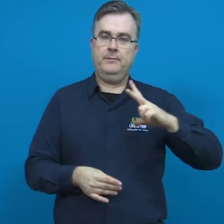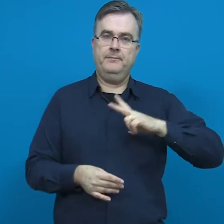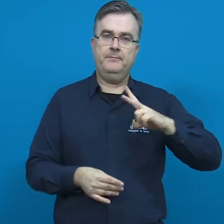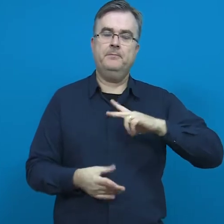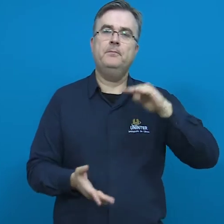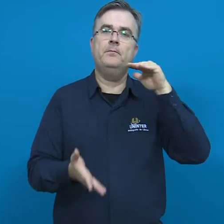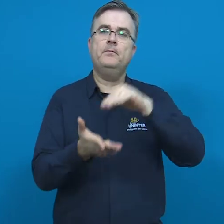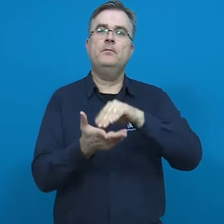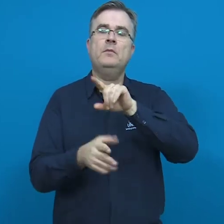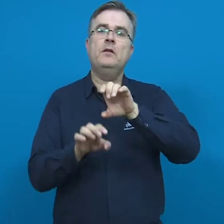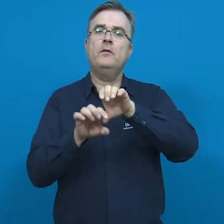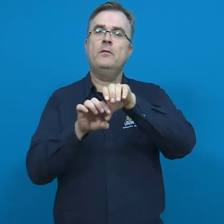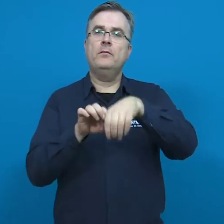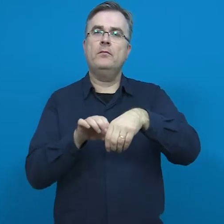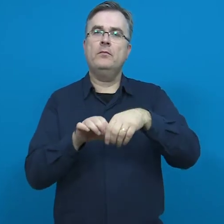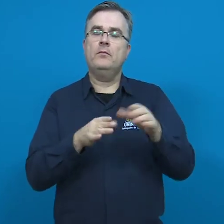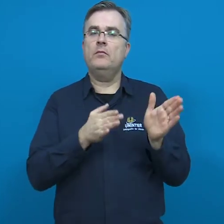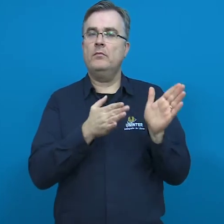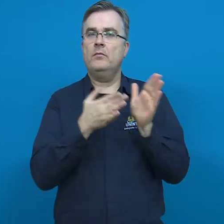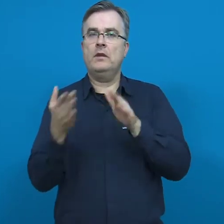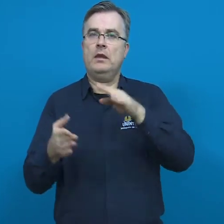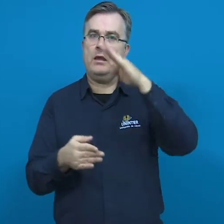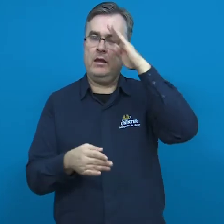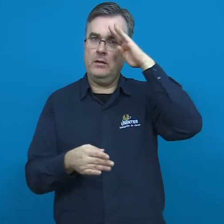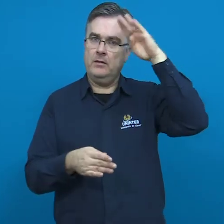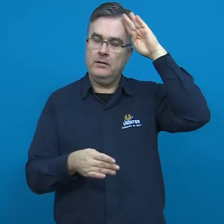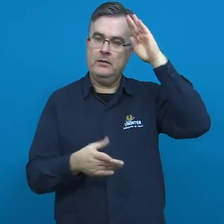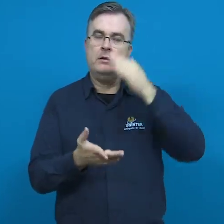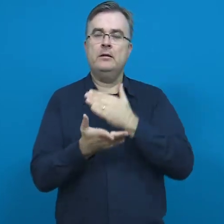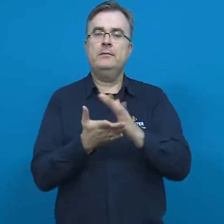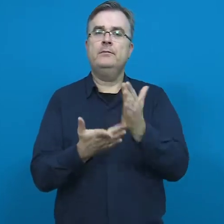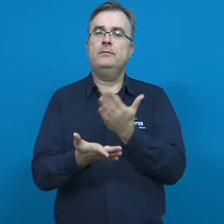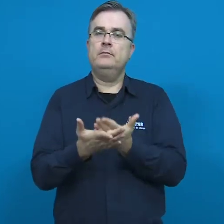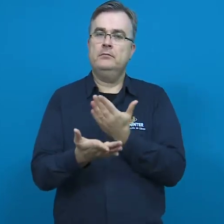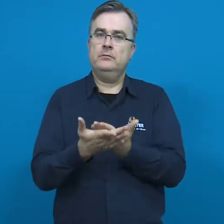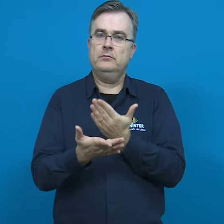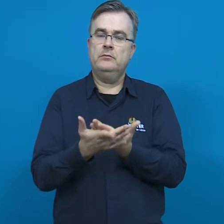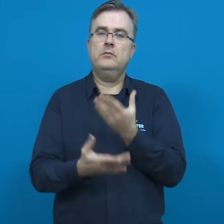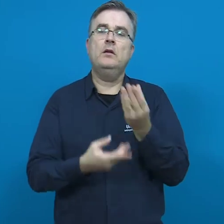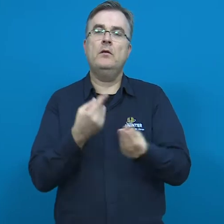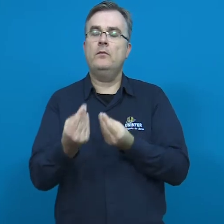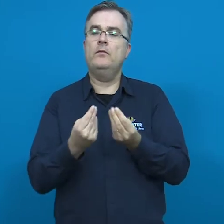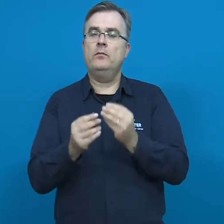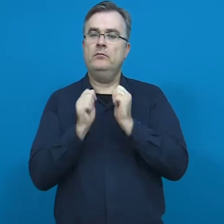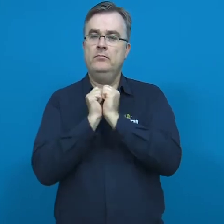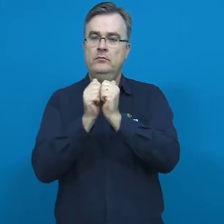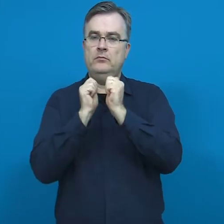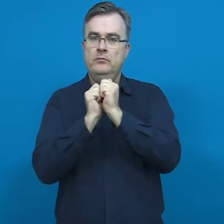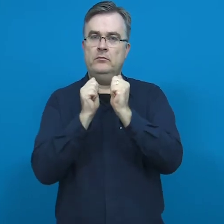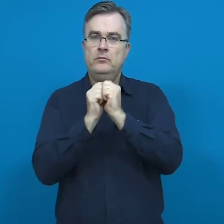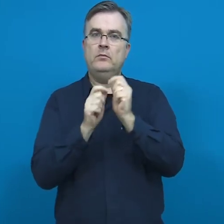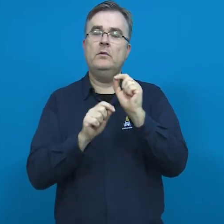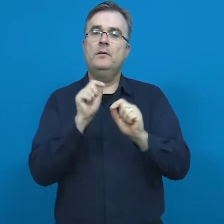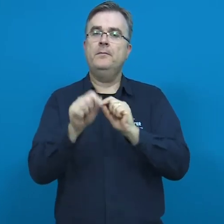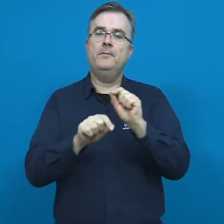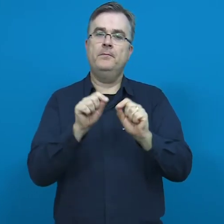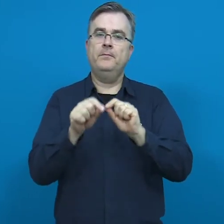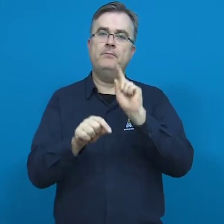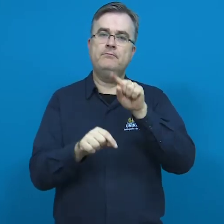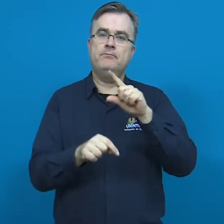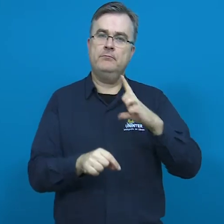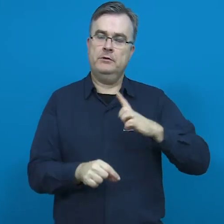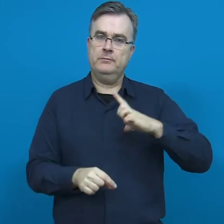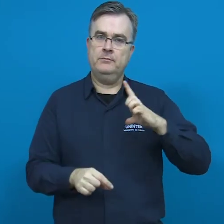pessoal, particular, até a sua formação na trajetória acadêmica, lá desde as séries iniciais, como é que era essa convivência com